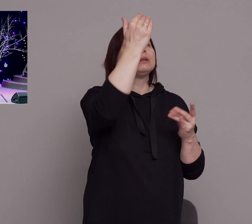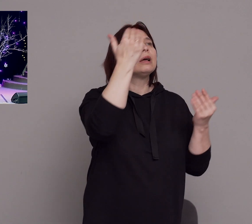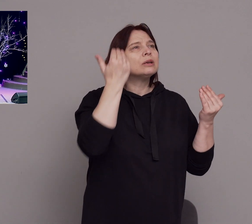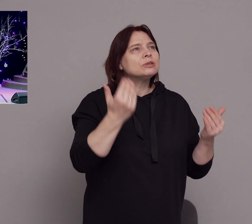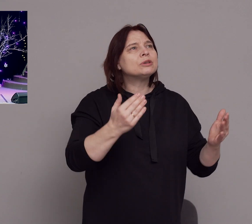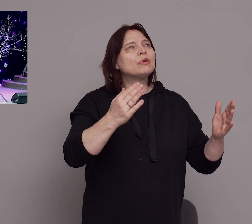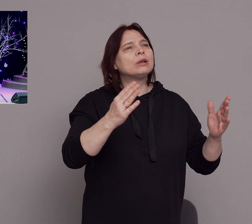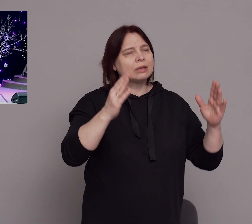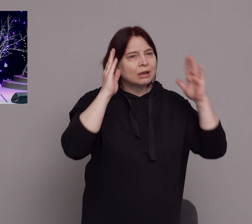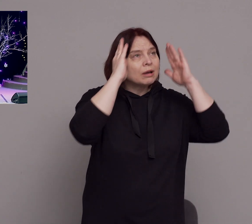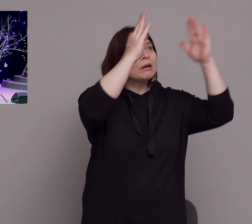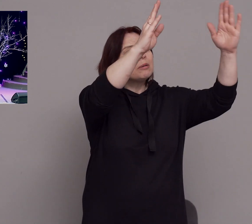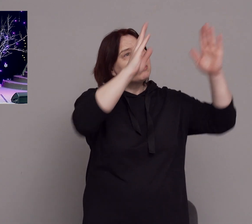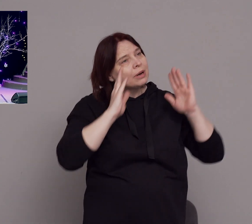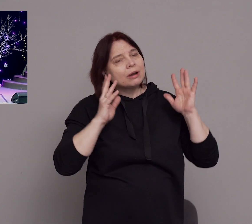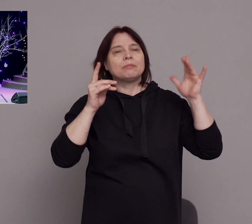сегодня.